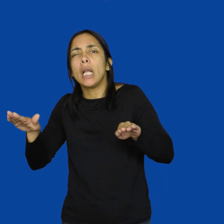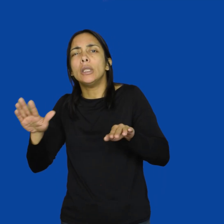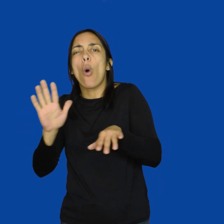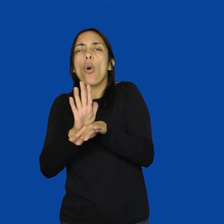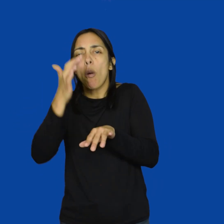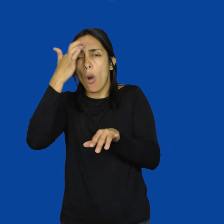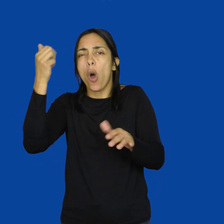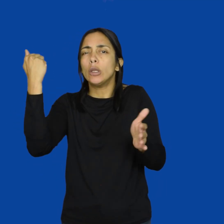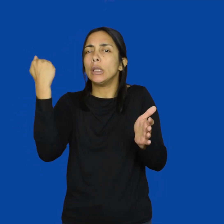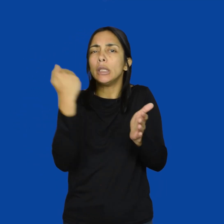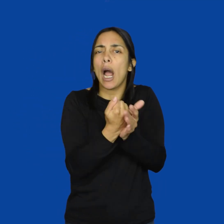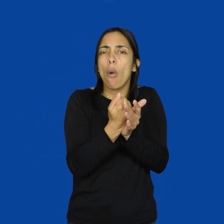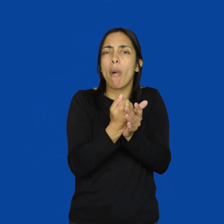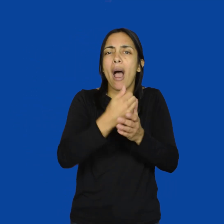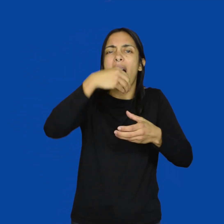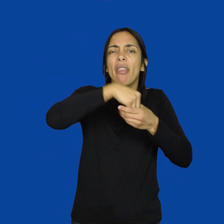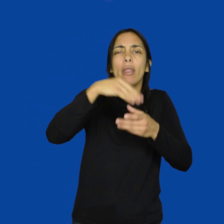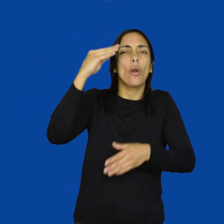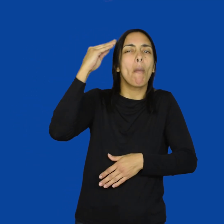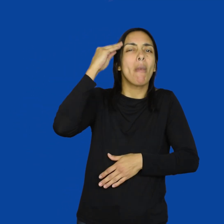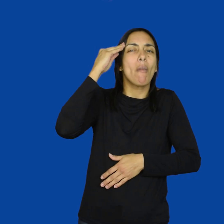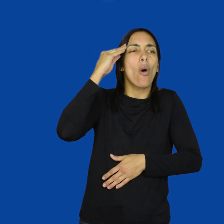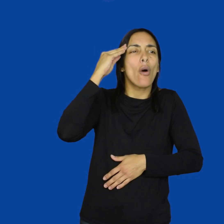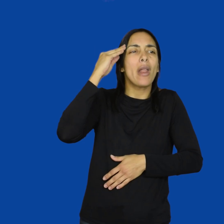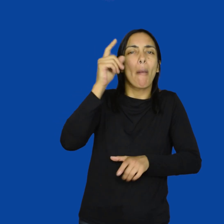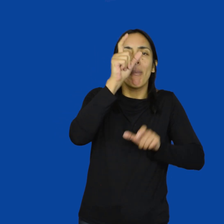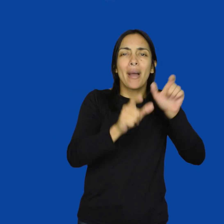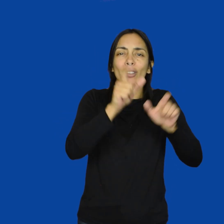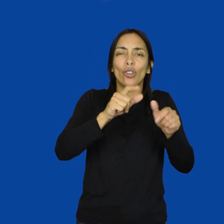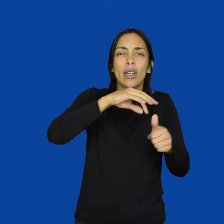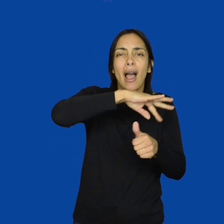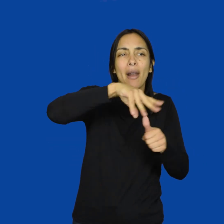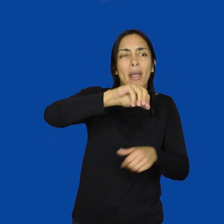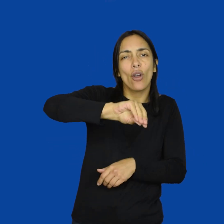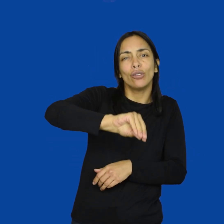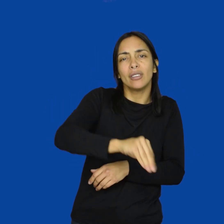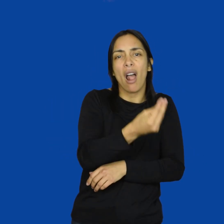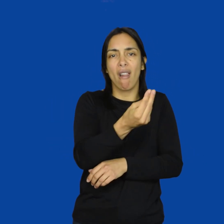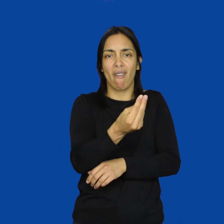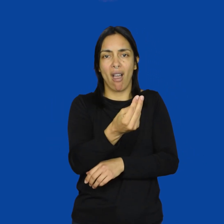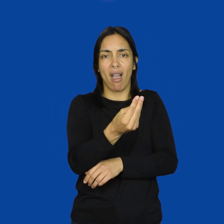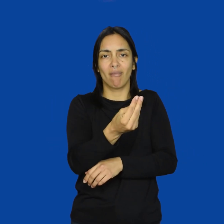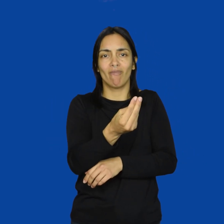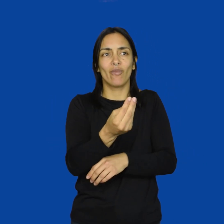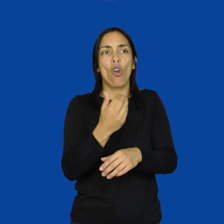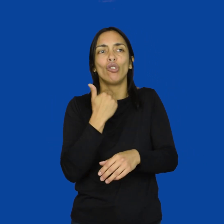eco en la memoria de cada uno de los sobrevivientes, quienes debieron enfrentarlo sin saber con certeza cómo